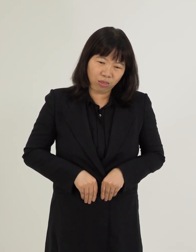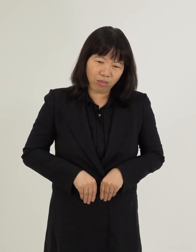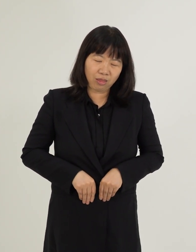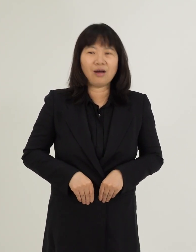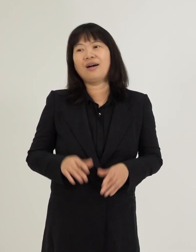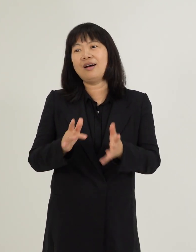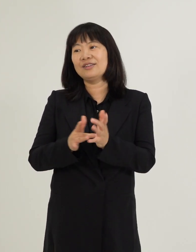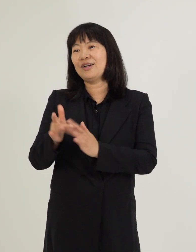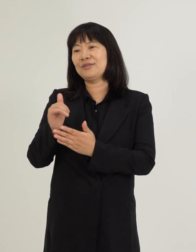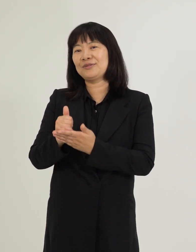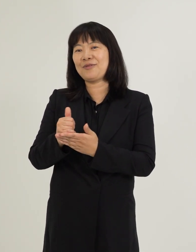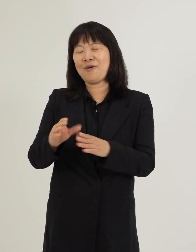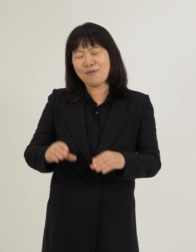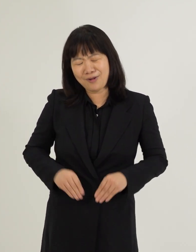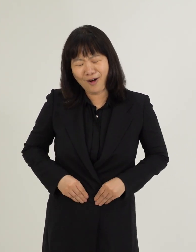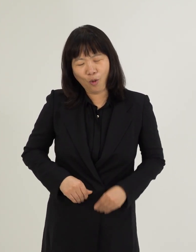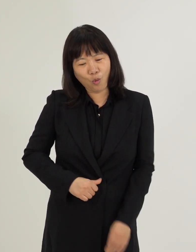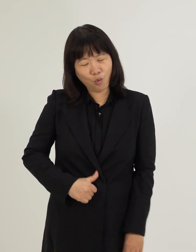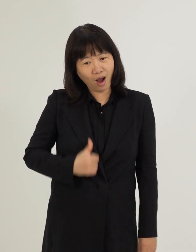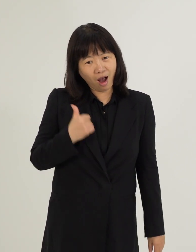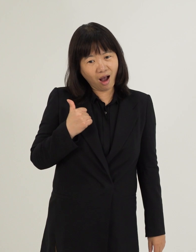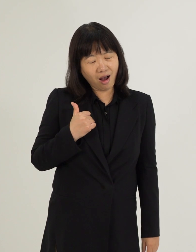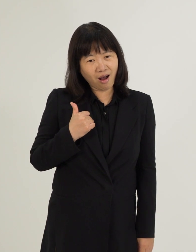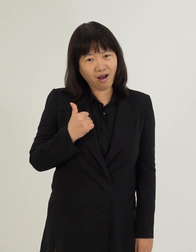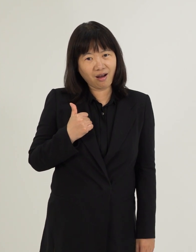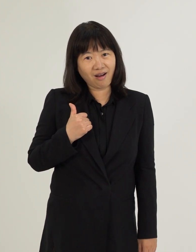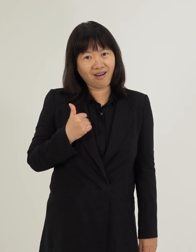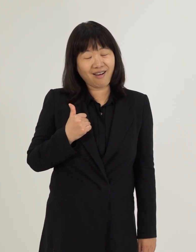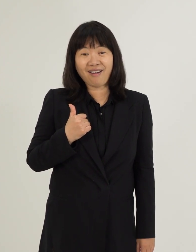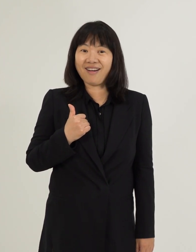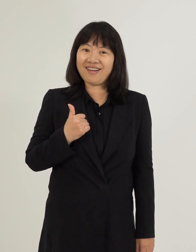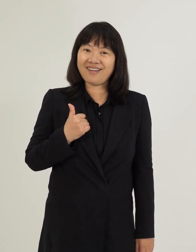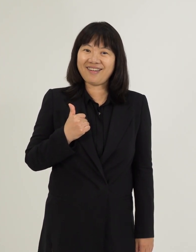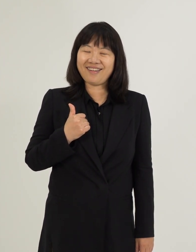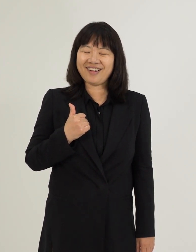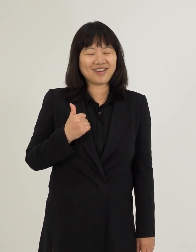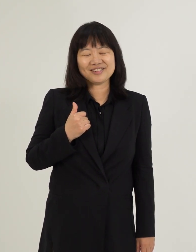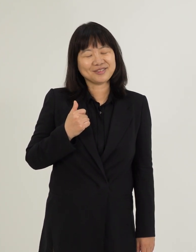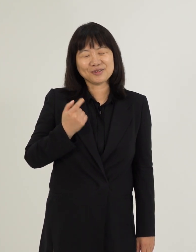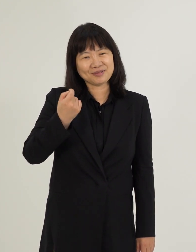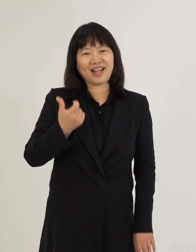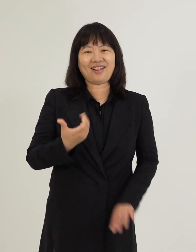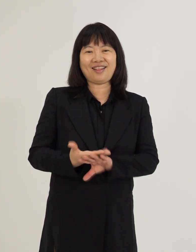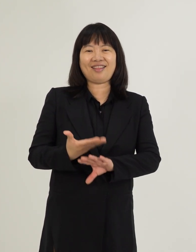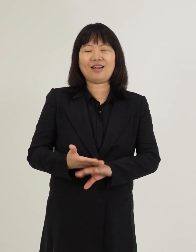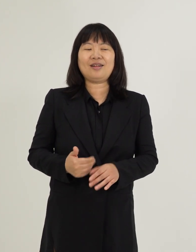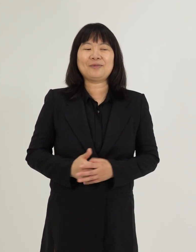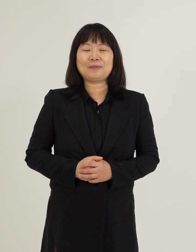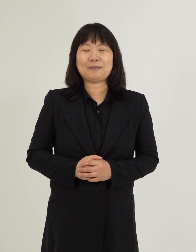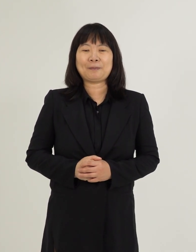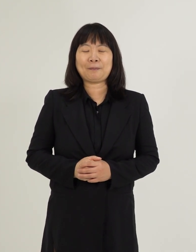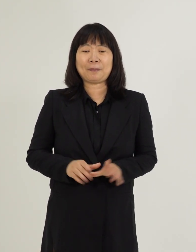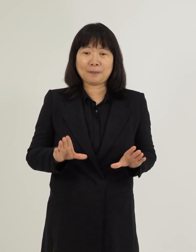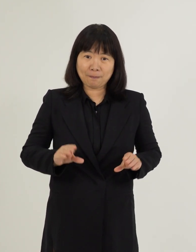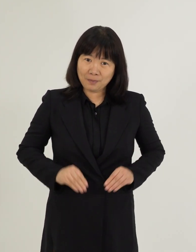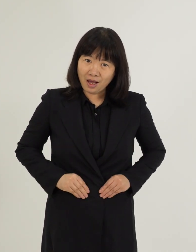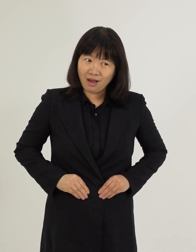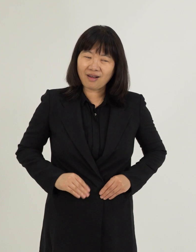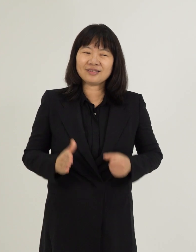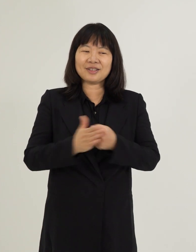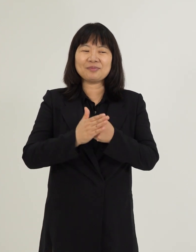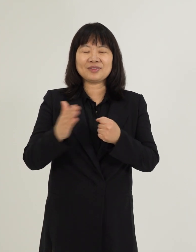예수님도 배가 고프니까 화가 나셨나? 그런 의미는 아니겠죠? 허기가